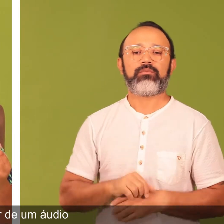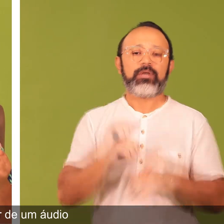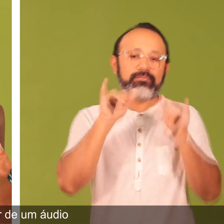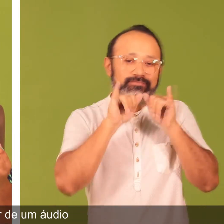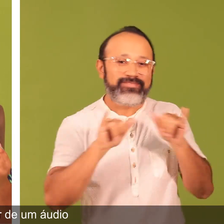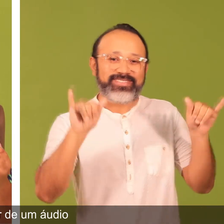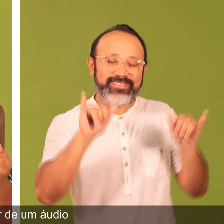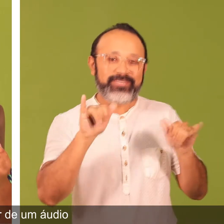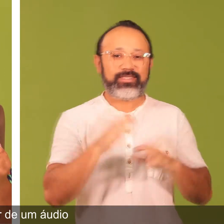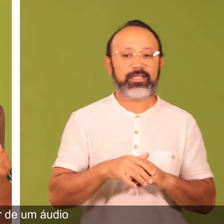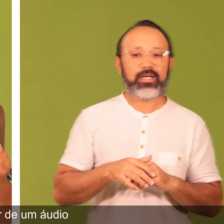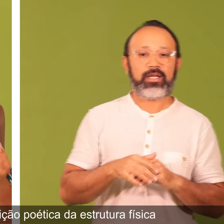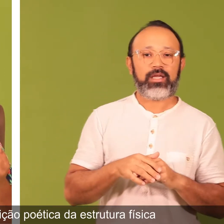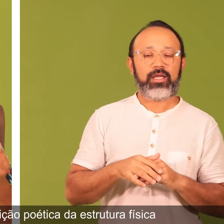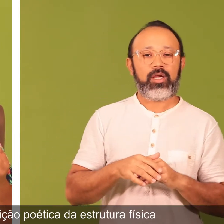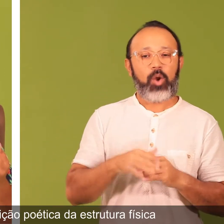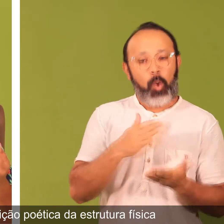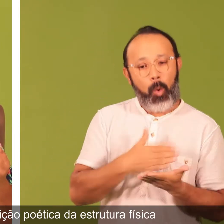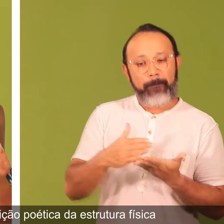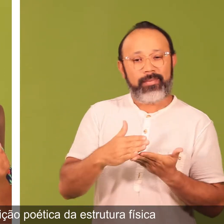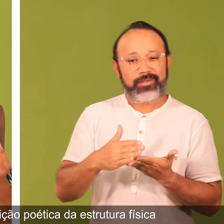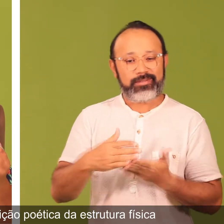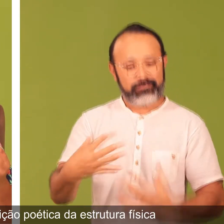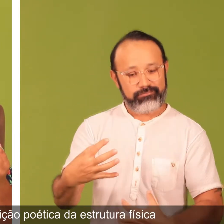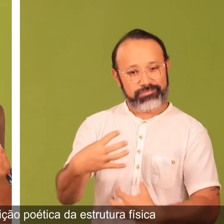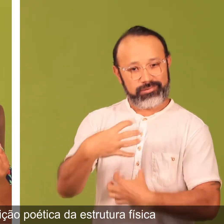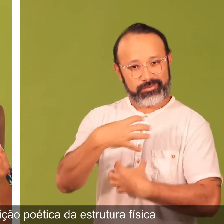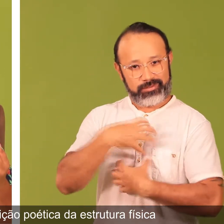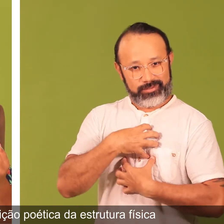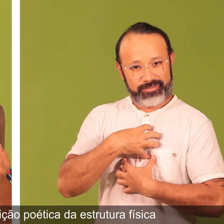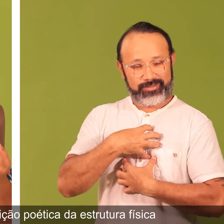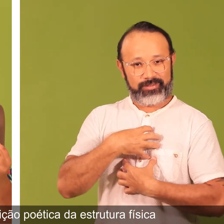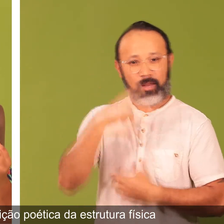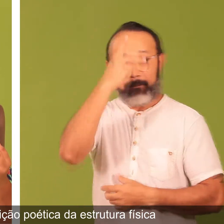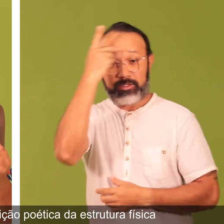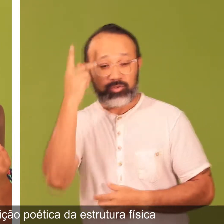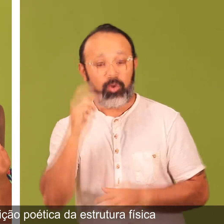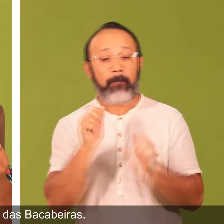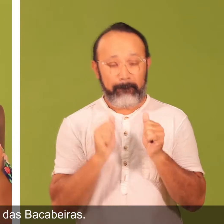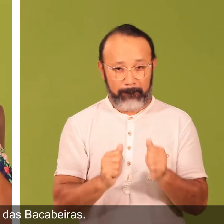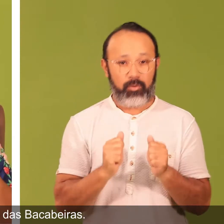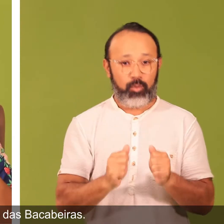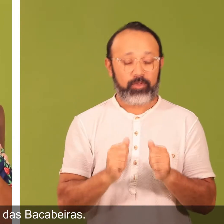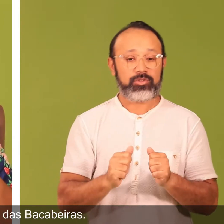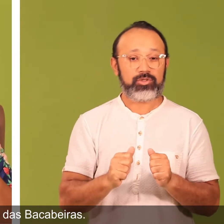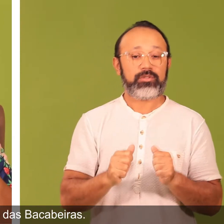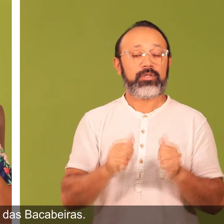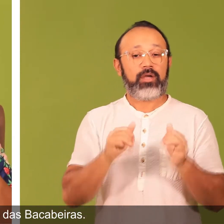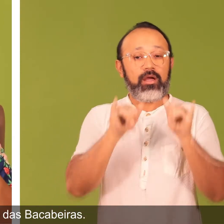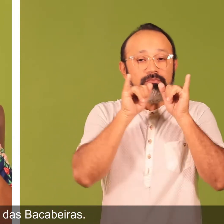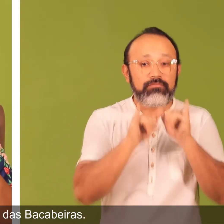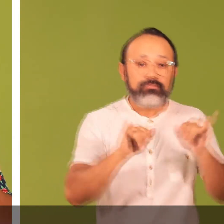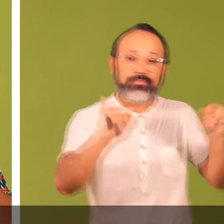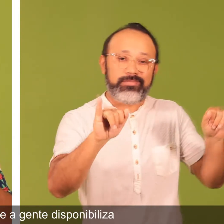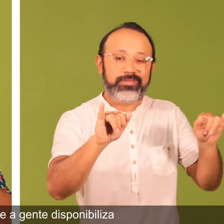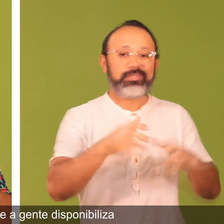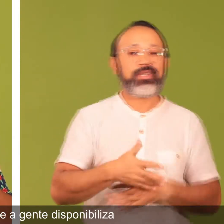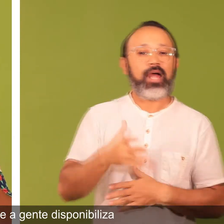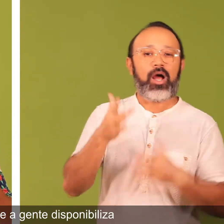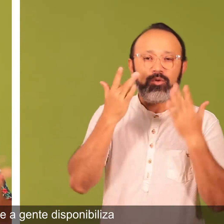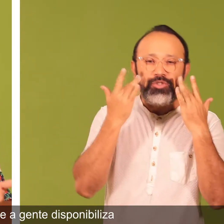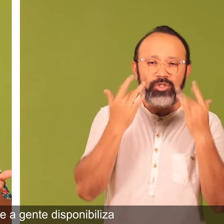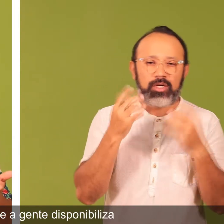das Bacabeiras a partir de um áudio onde vai ter uma descrição poética da estrutura física do teatro das Bacabeiras